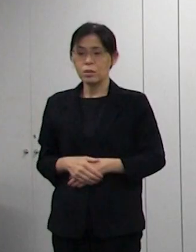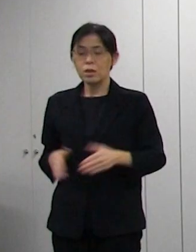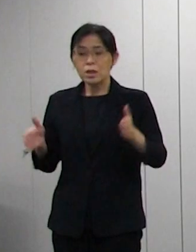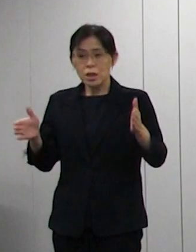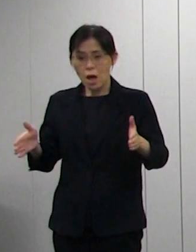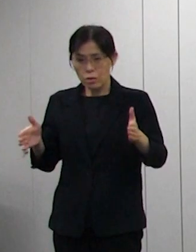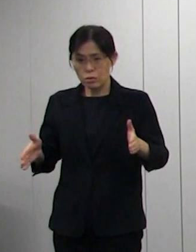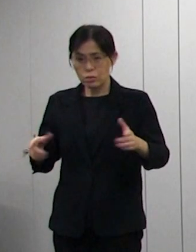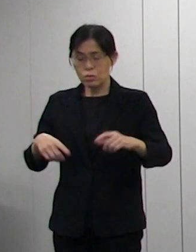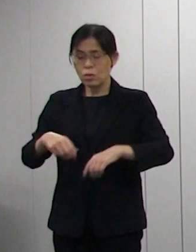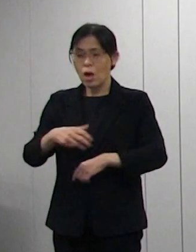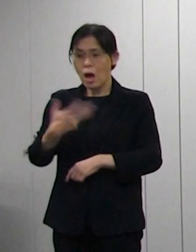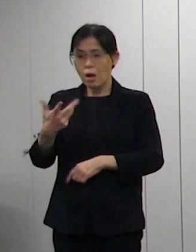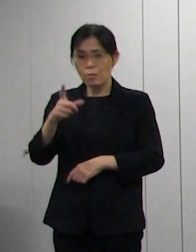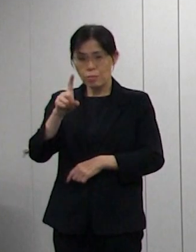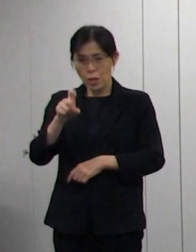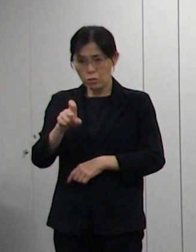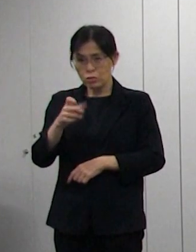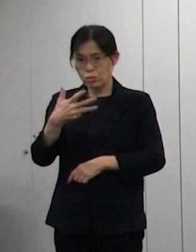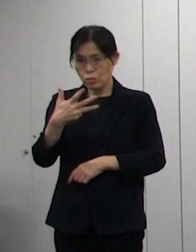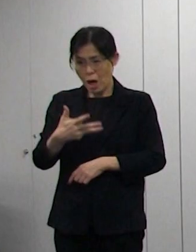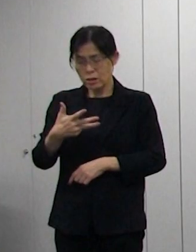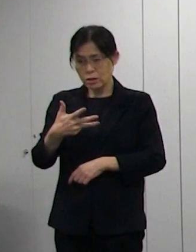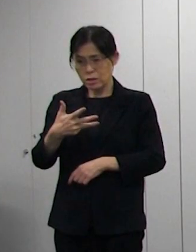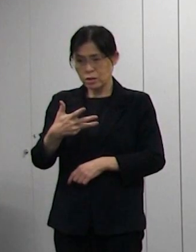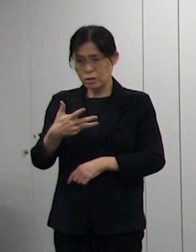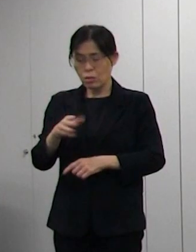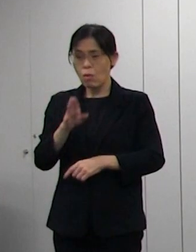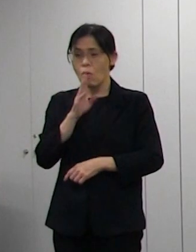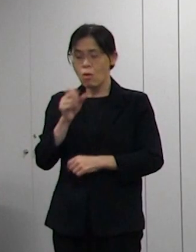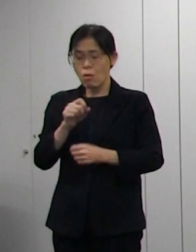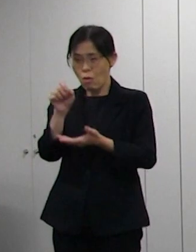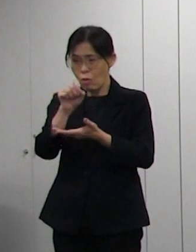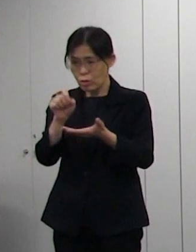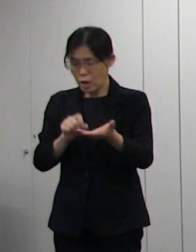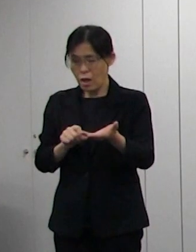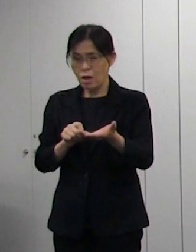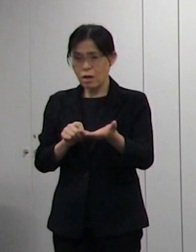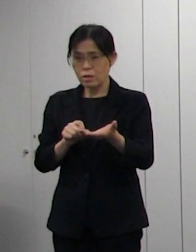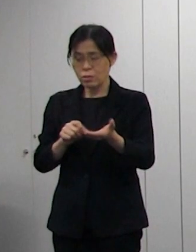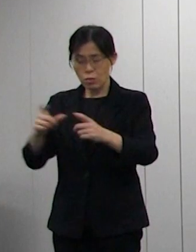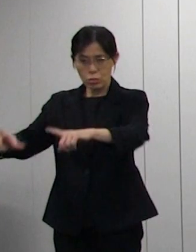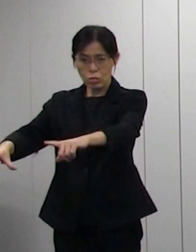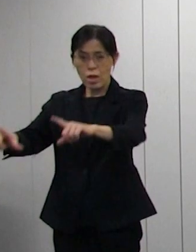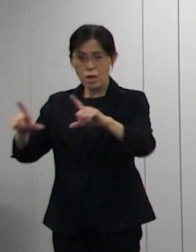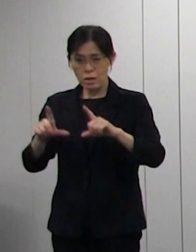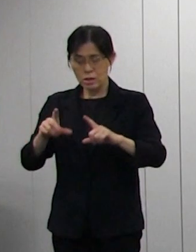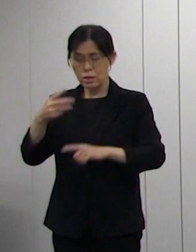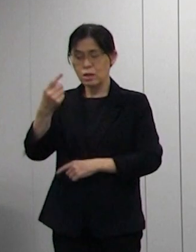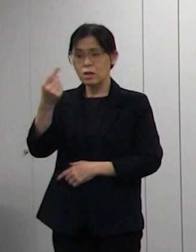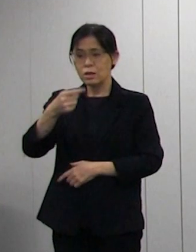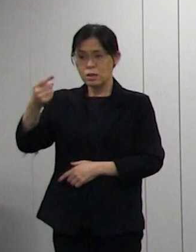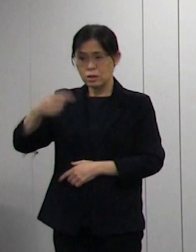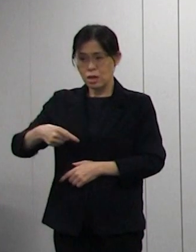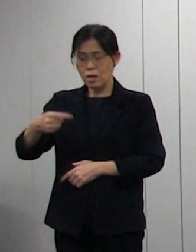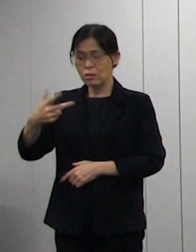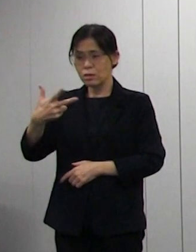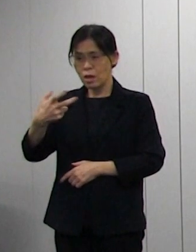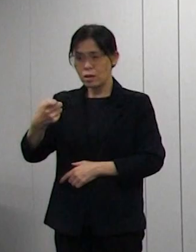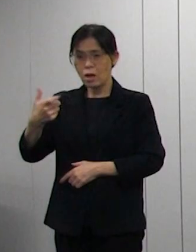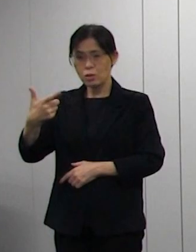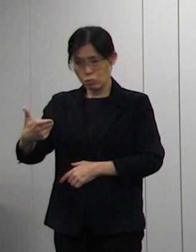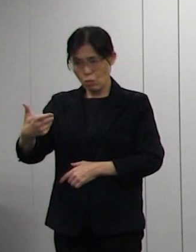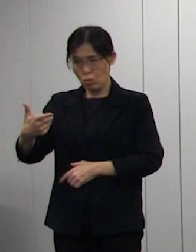中818種の本価と本価に対する1076種